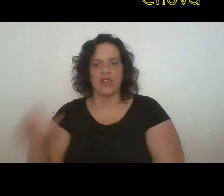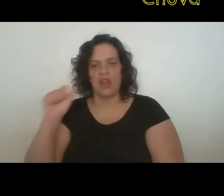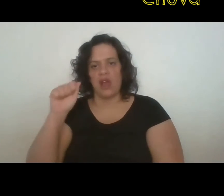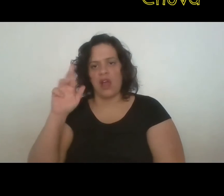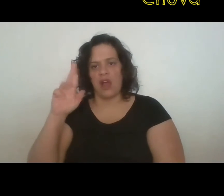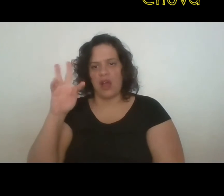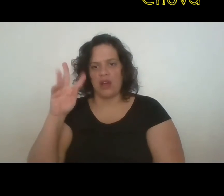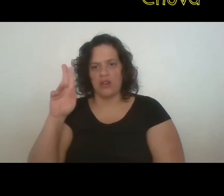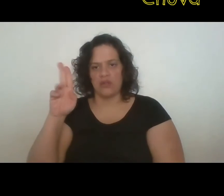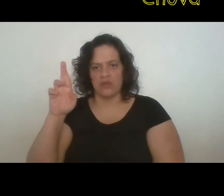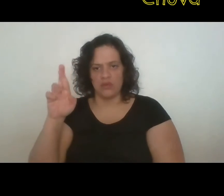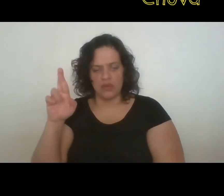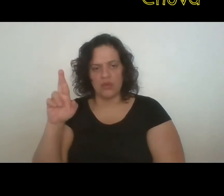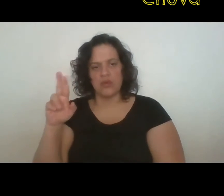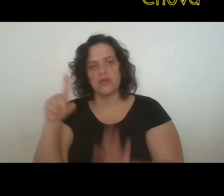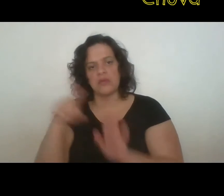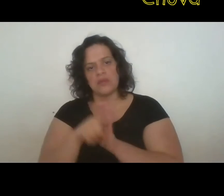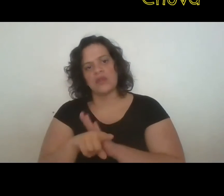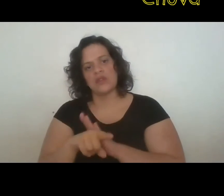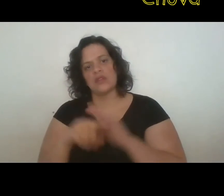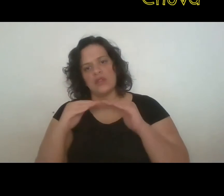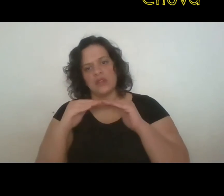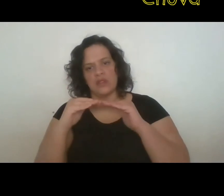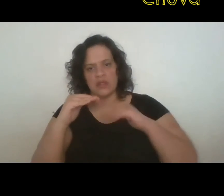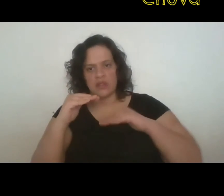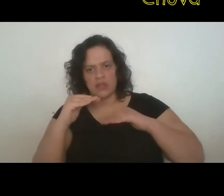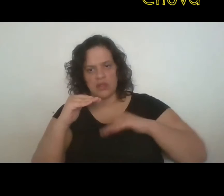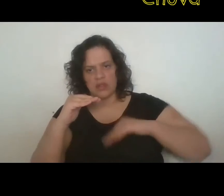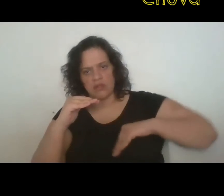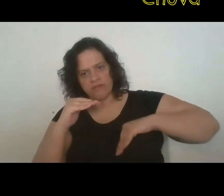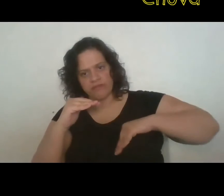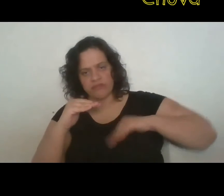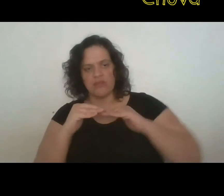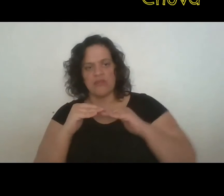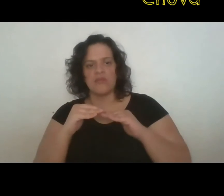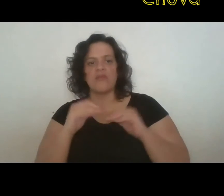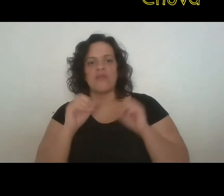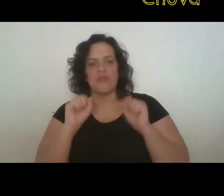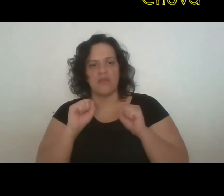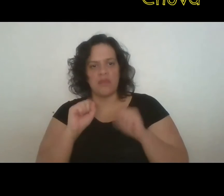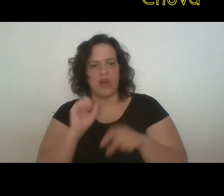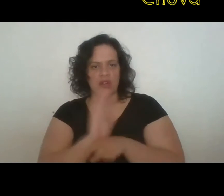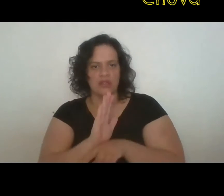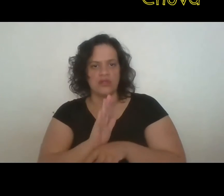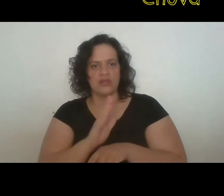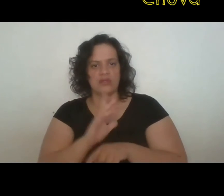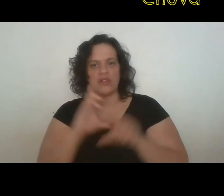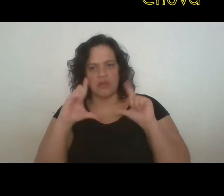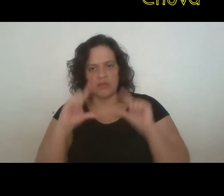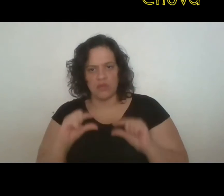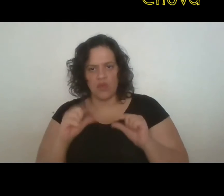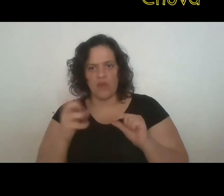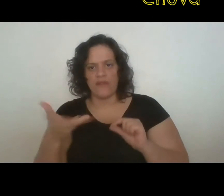ao trecho de maior declividade, jardins de chuva podem auxiliar na redução da velocidade, com certeza,